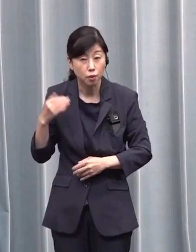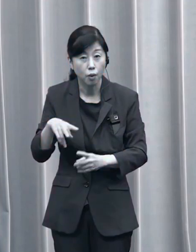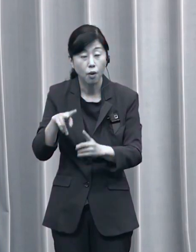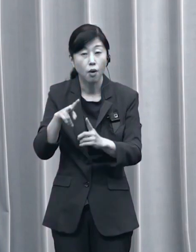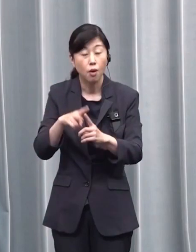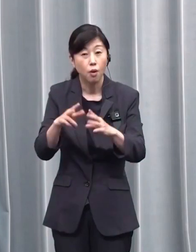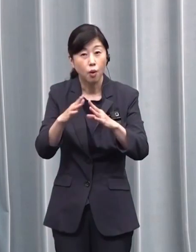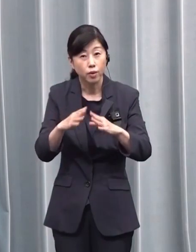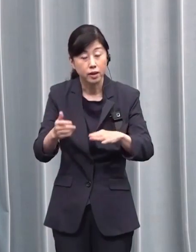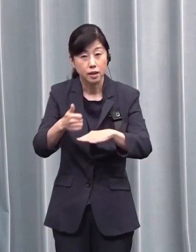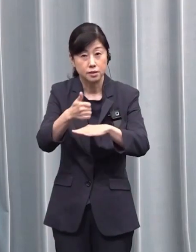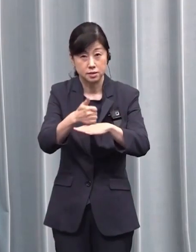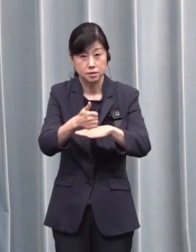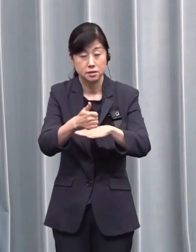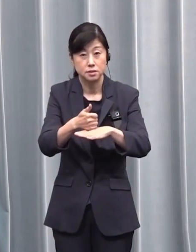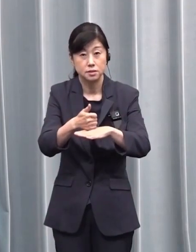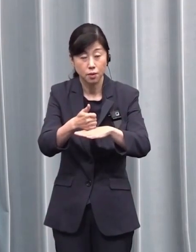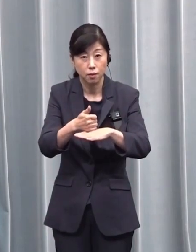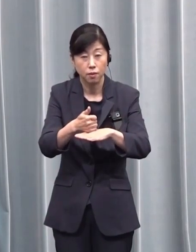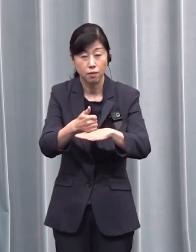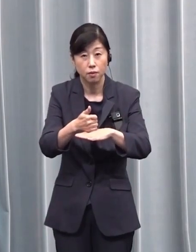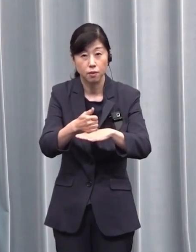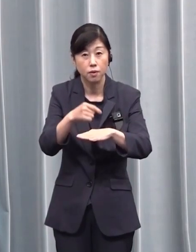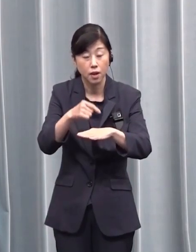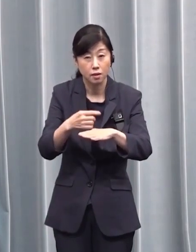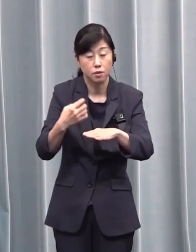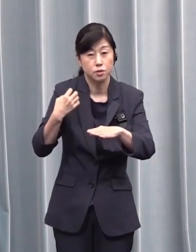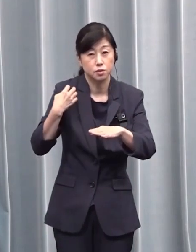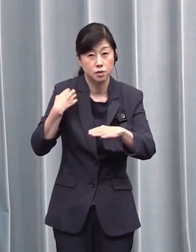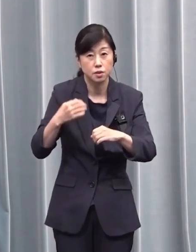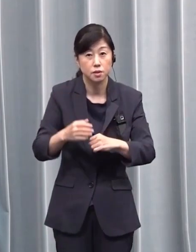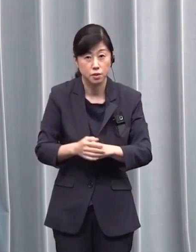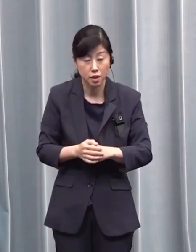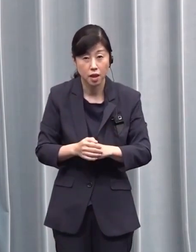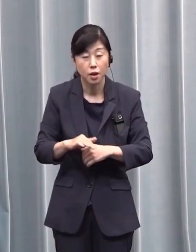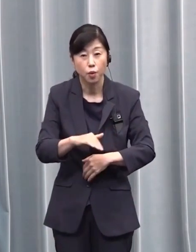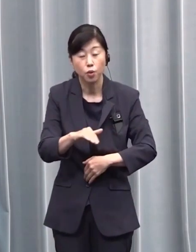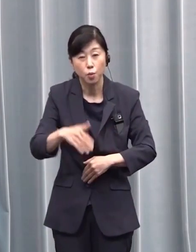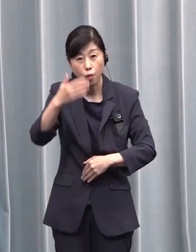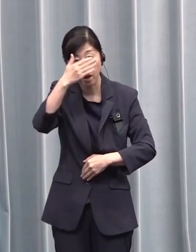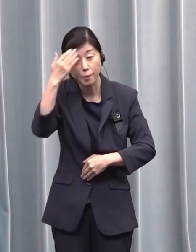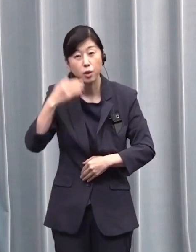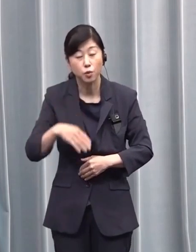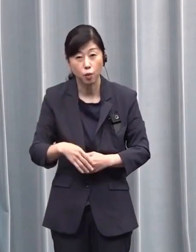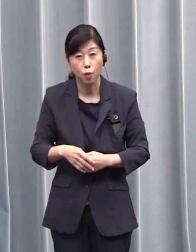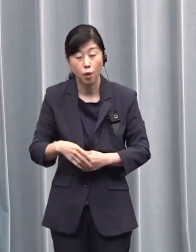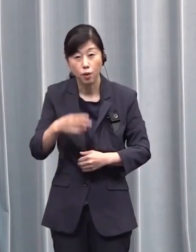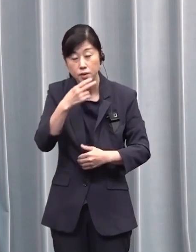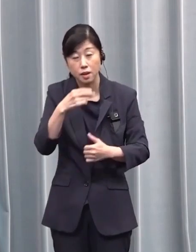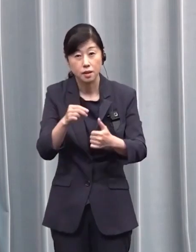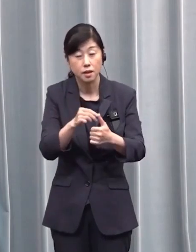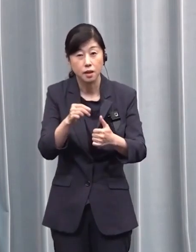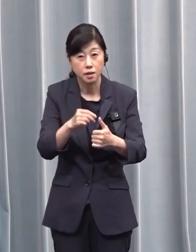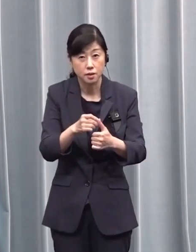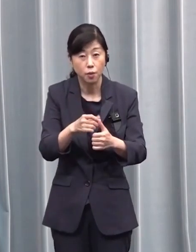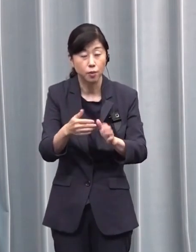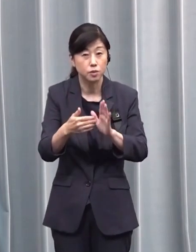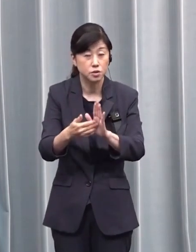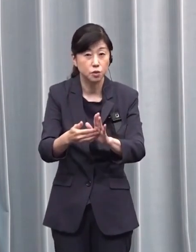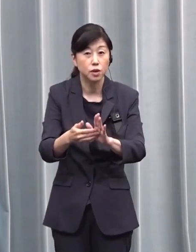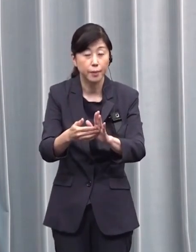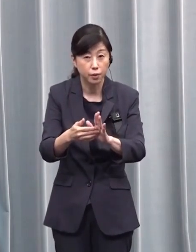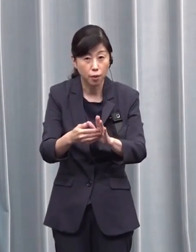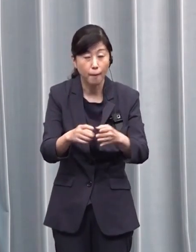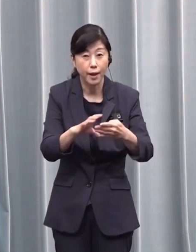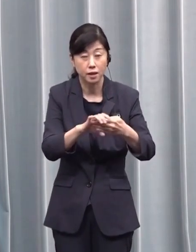省が取りまとめた子ども・若者の性被害防止に対する緊急対策パッケージなどに基づき、す